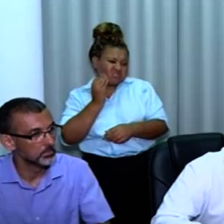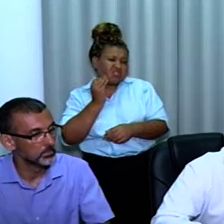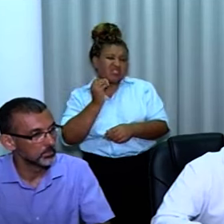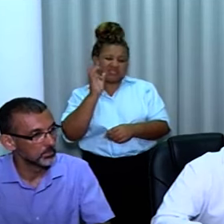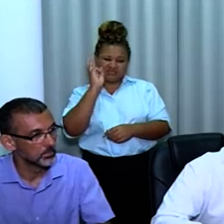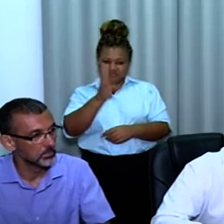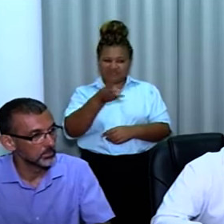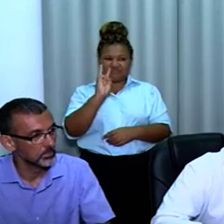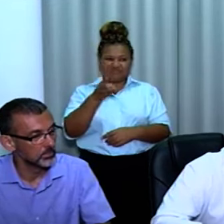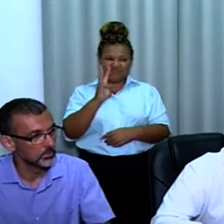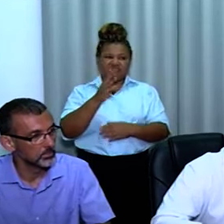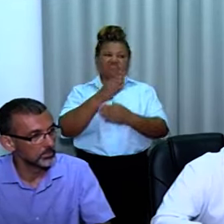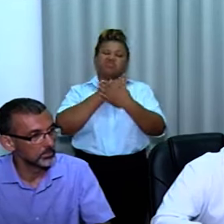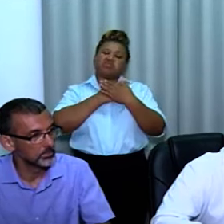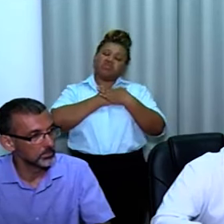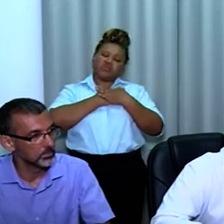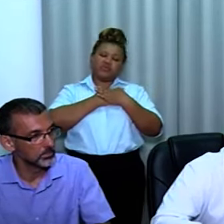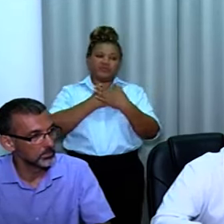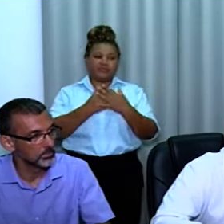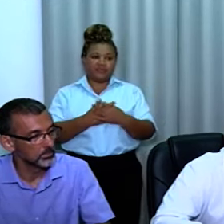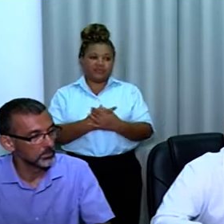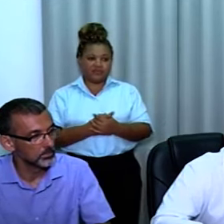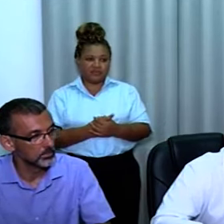sont en touriste de Belgique?